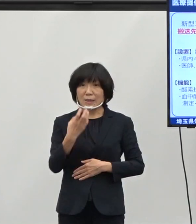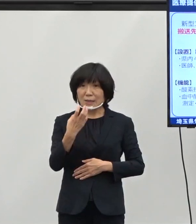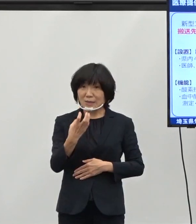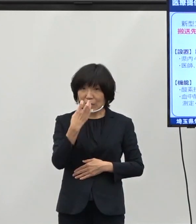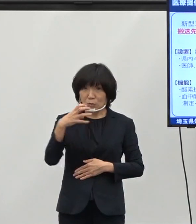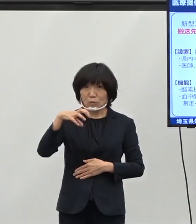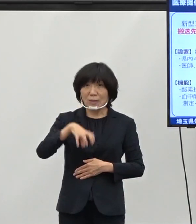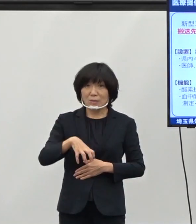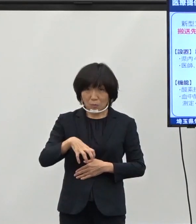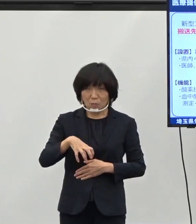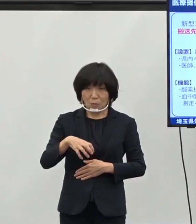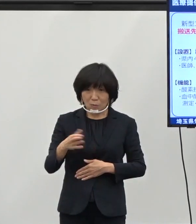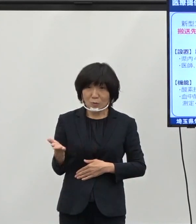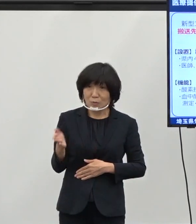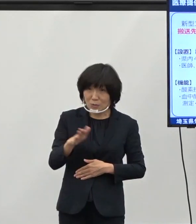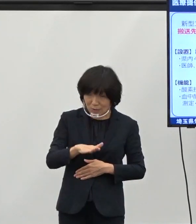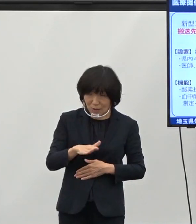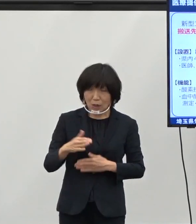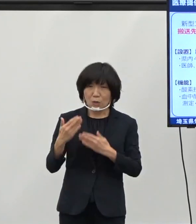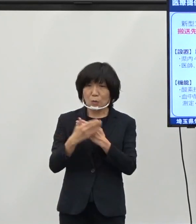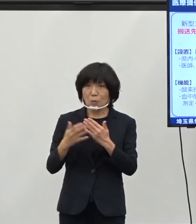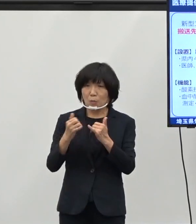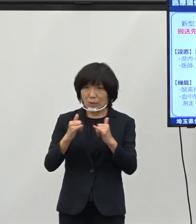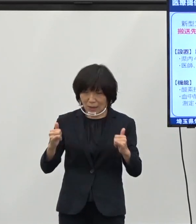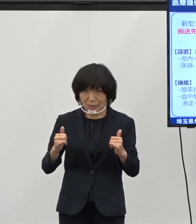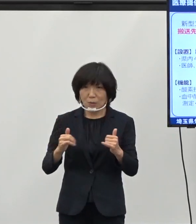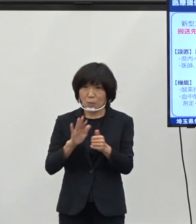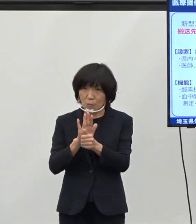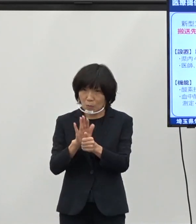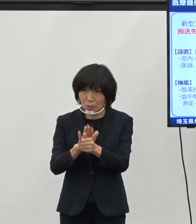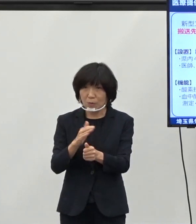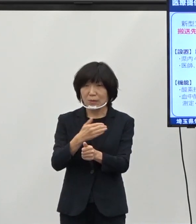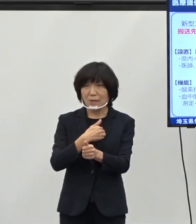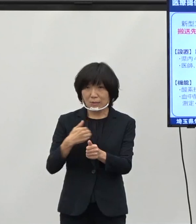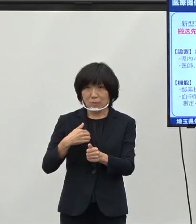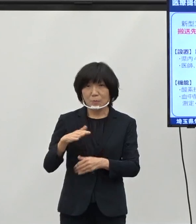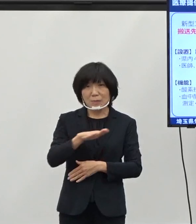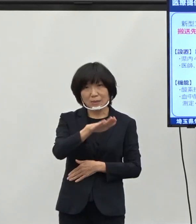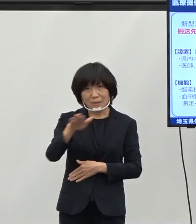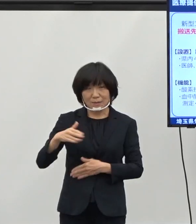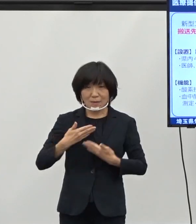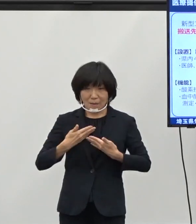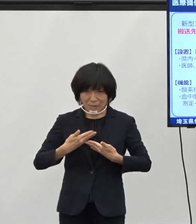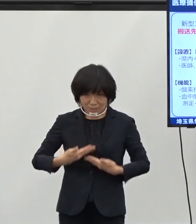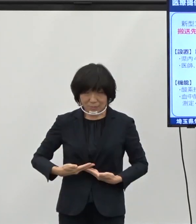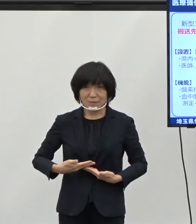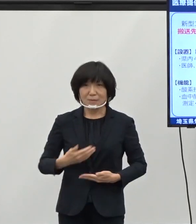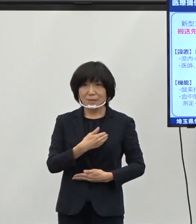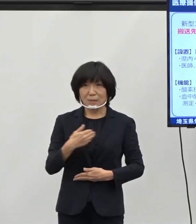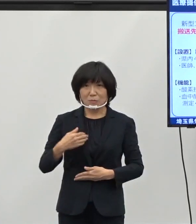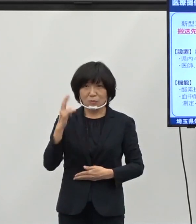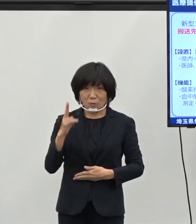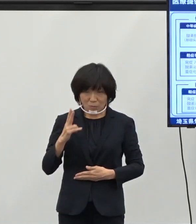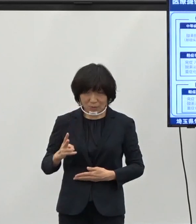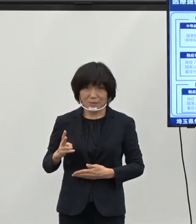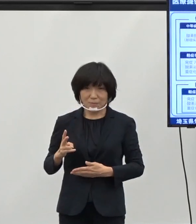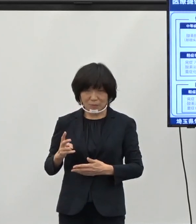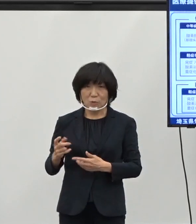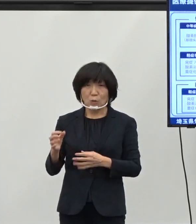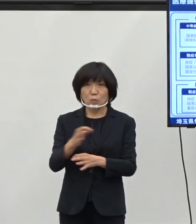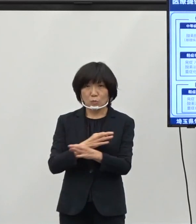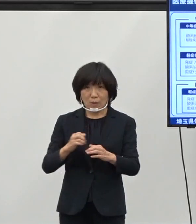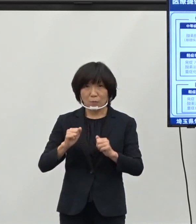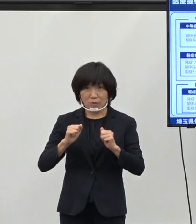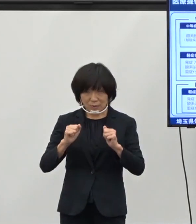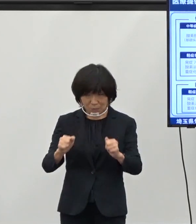しでも療養者の方々の力になり、県民の皆様に安心していただけるよう適切に運用してまいります。次に